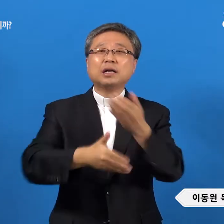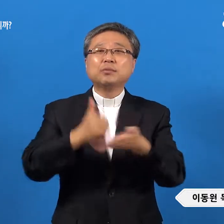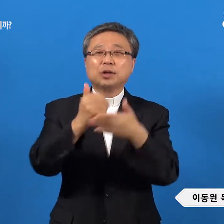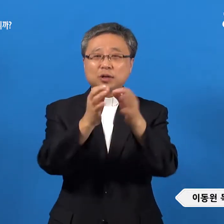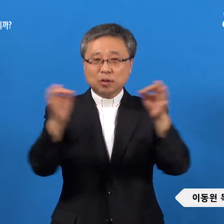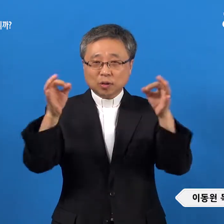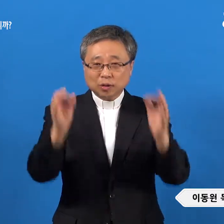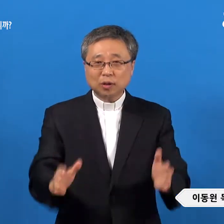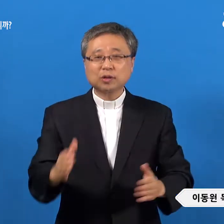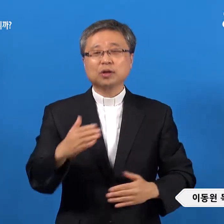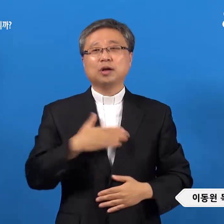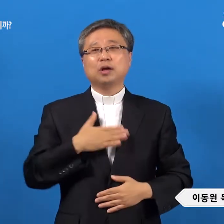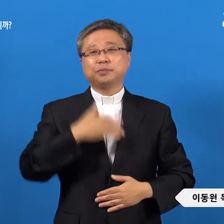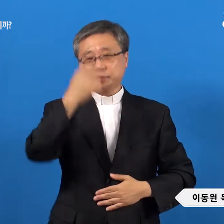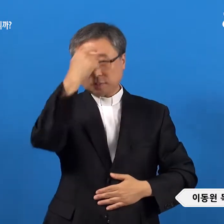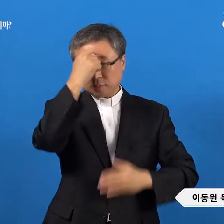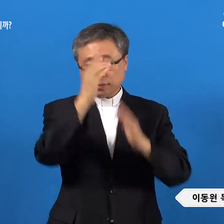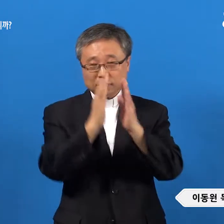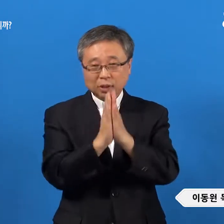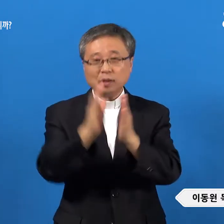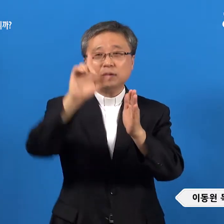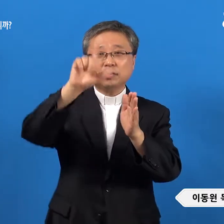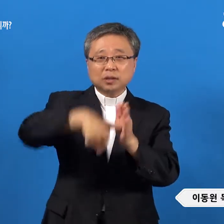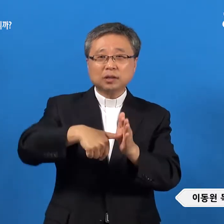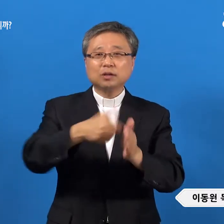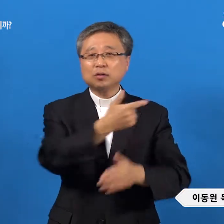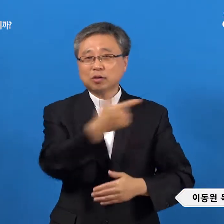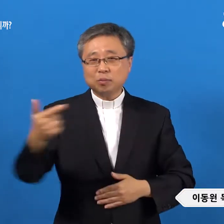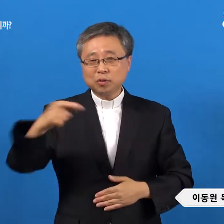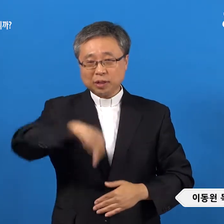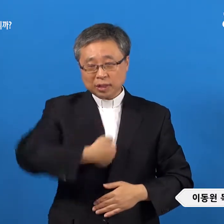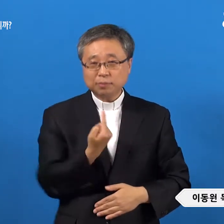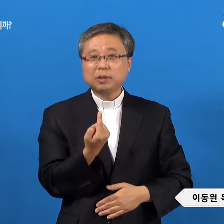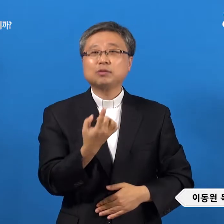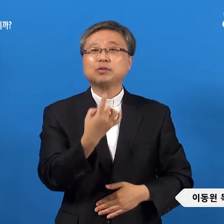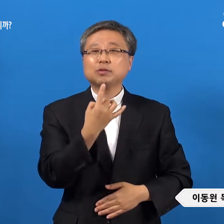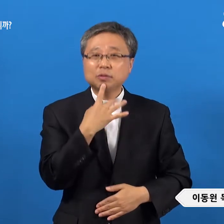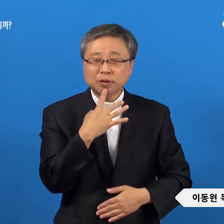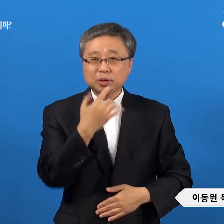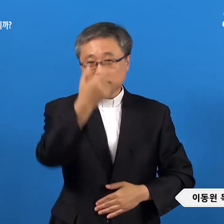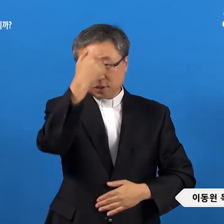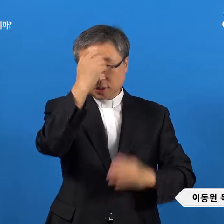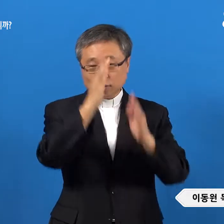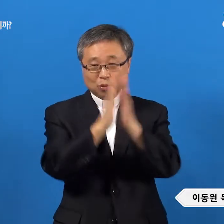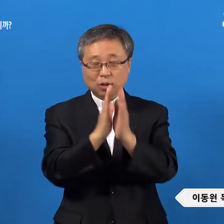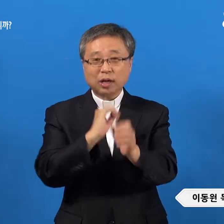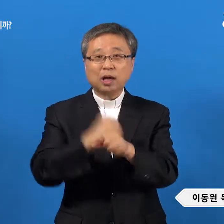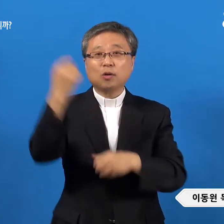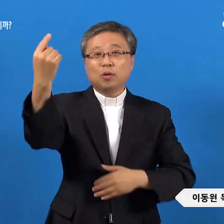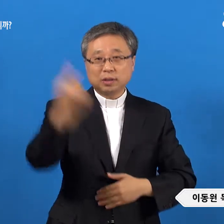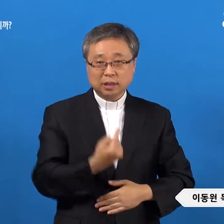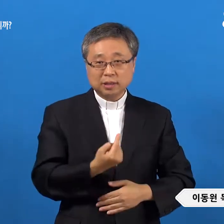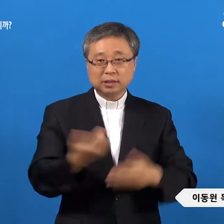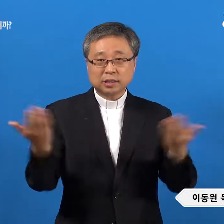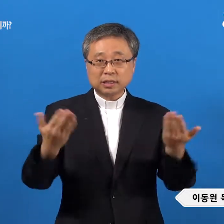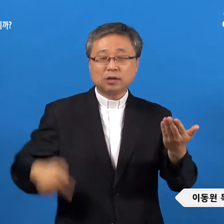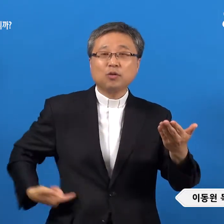그동안 저는 기도 시간에 너무 자기 자신만을 위해서, 나 자신만을 위해서 기도해 왔다는 것을 회개합니다.